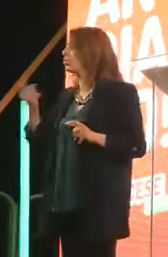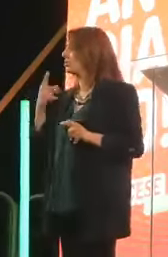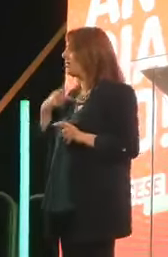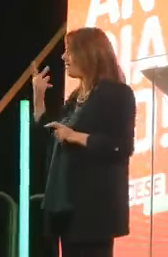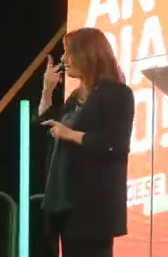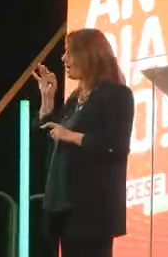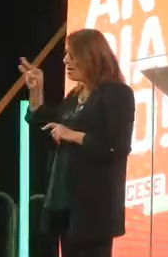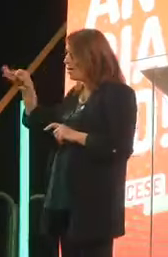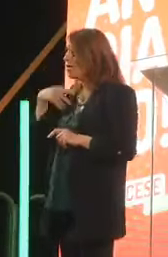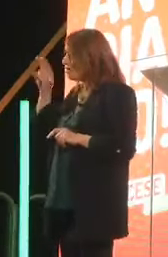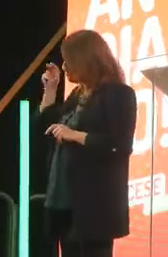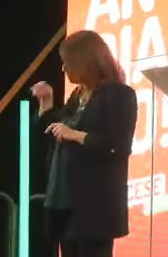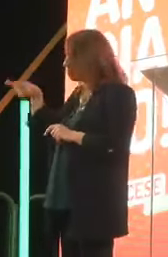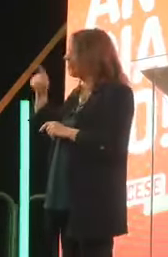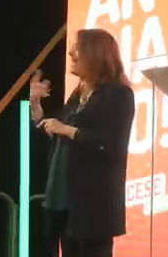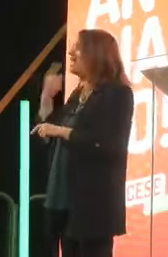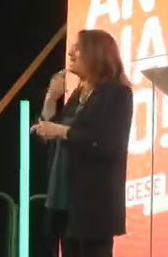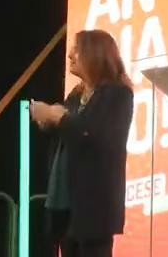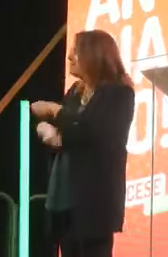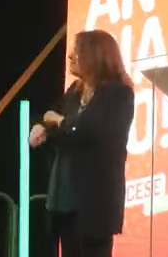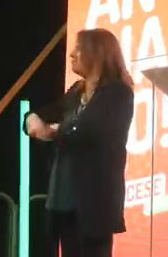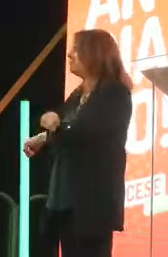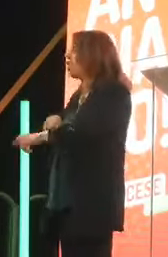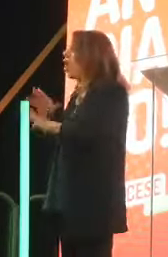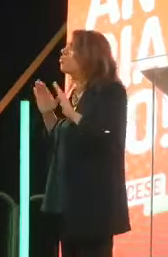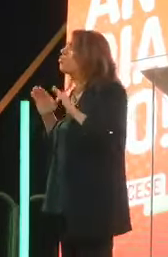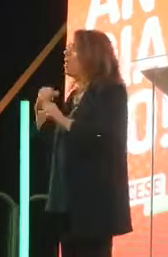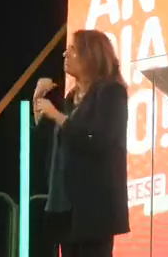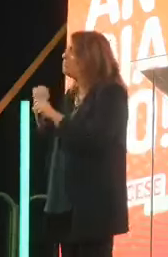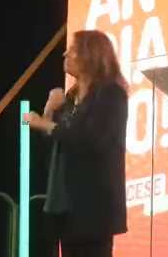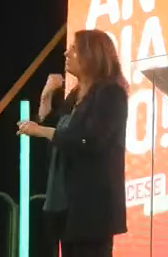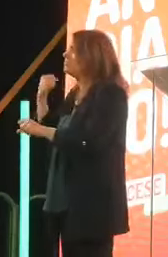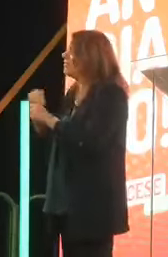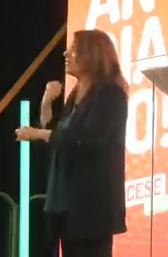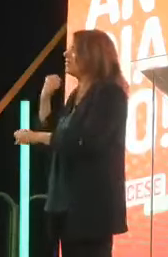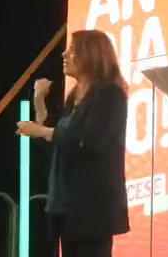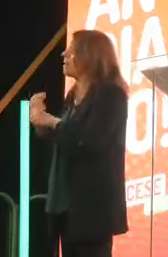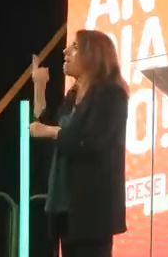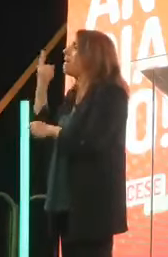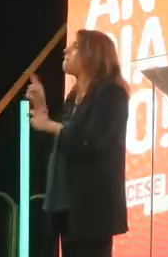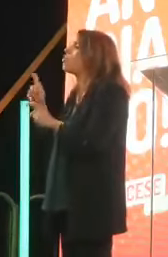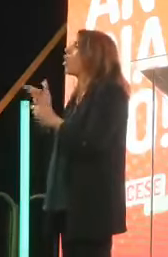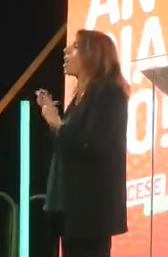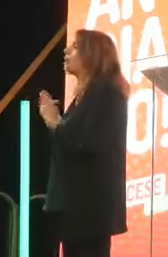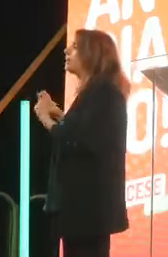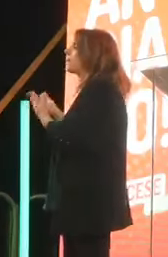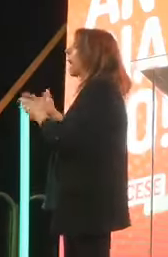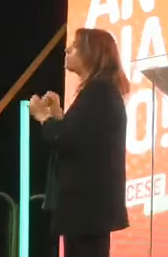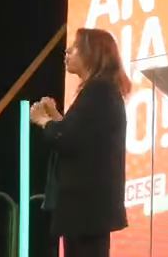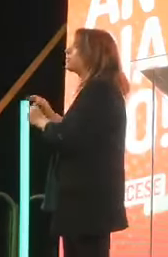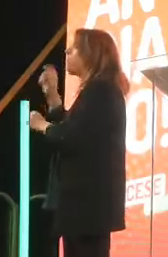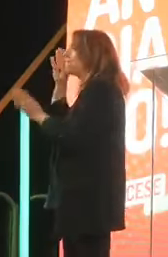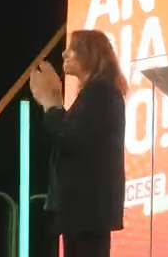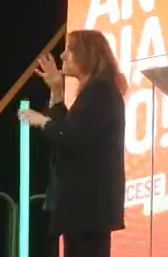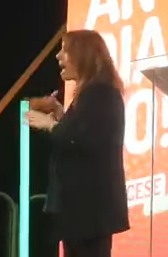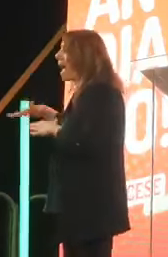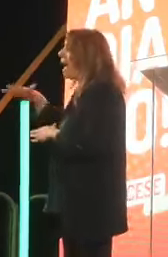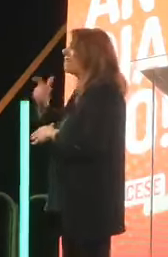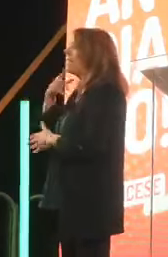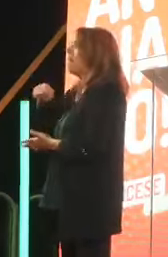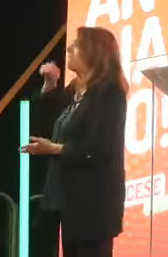si rimbocca le maniche ogni giorno, da anni, per non lasciare un centimetro alle mafie, ai prepotenti,